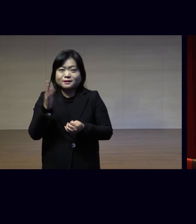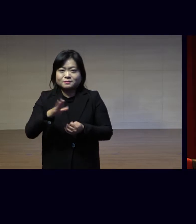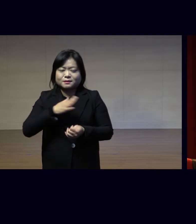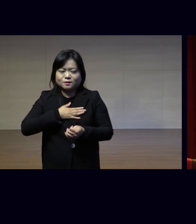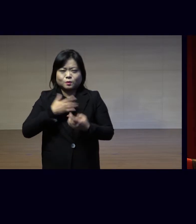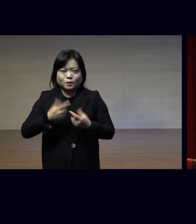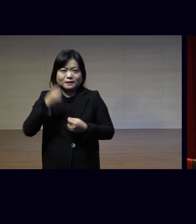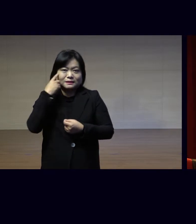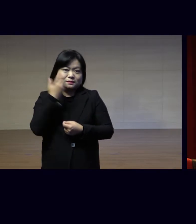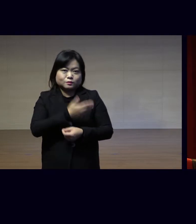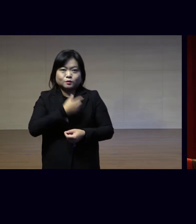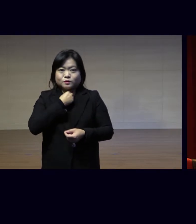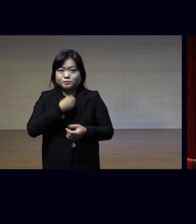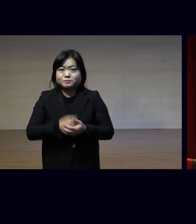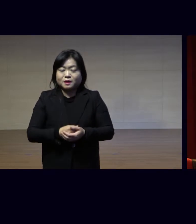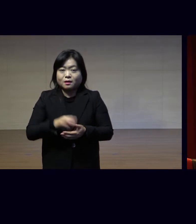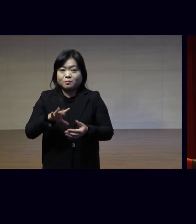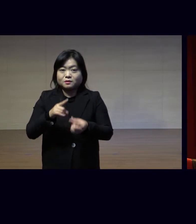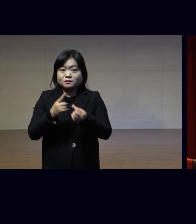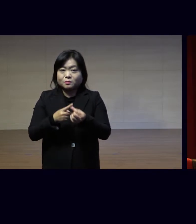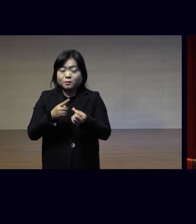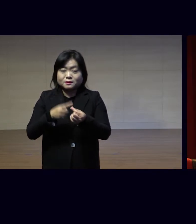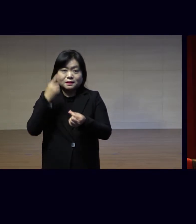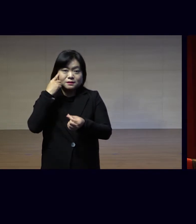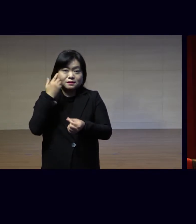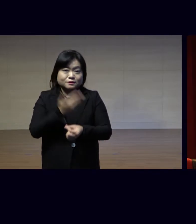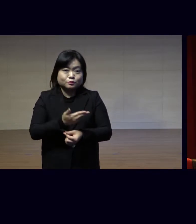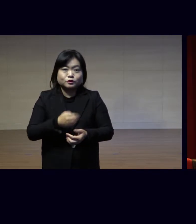질문 드려보겠습니다. 첫 번째 질문은